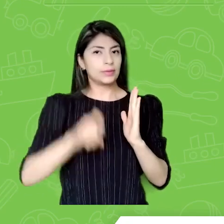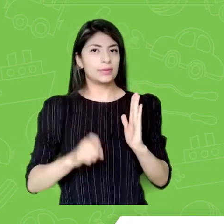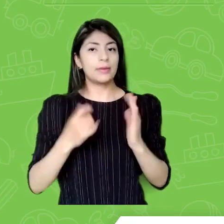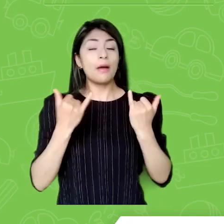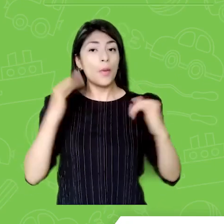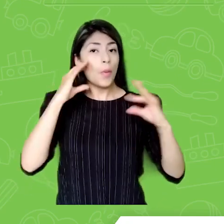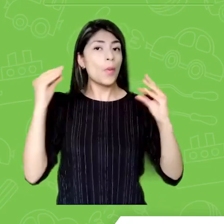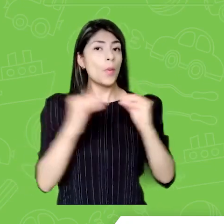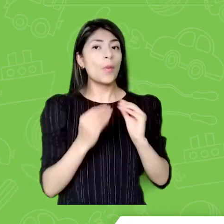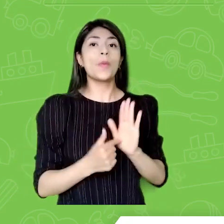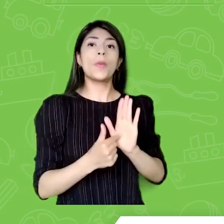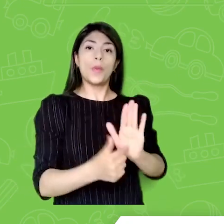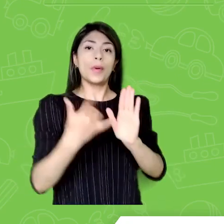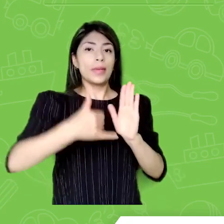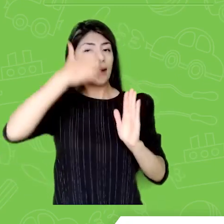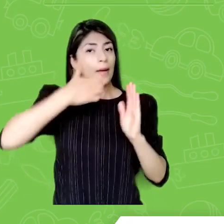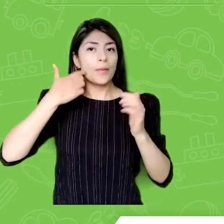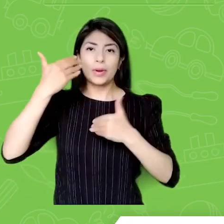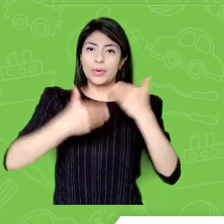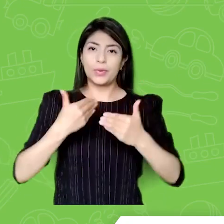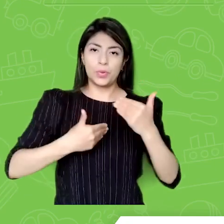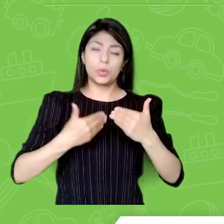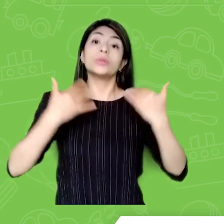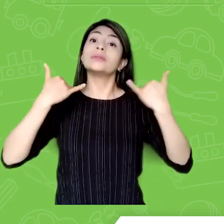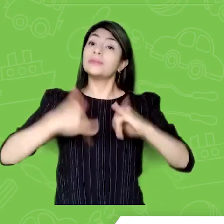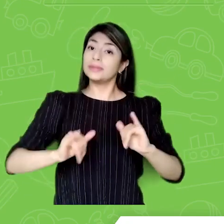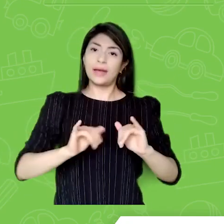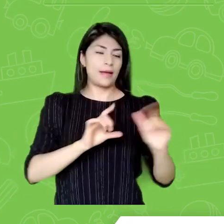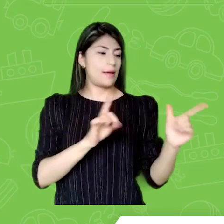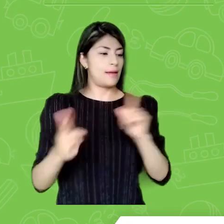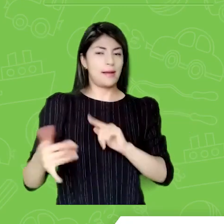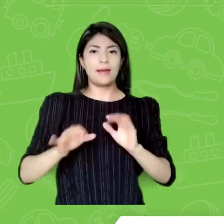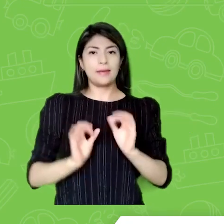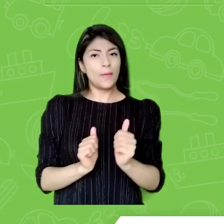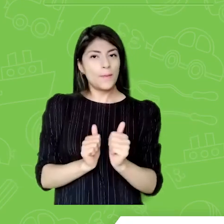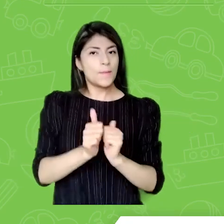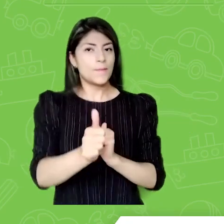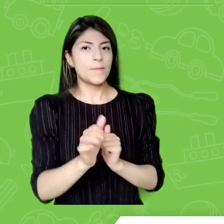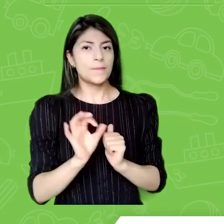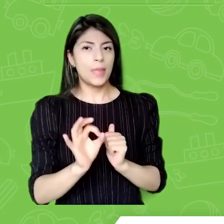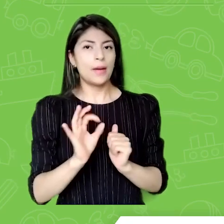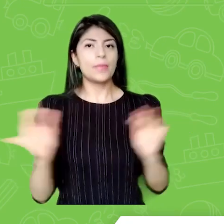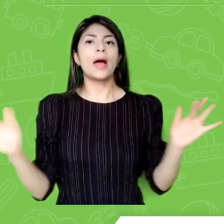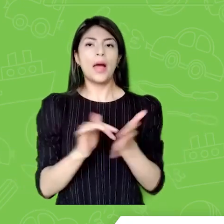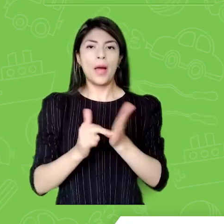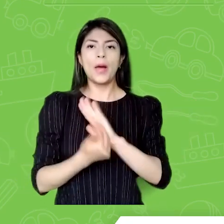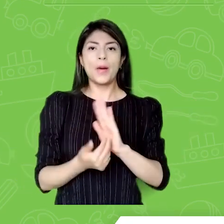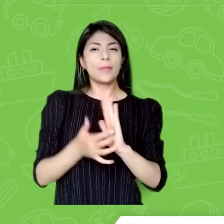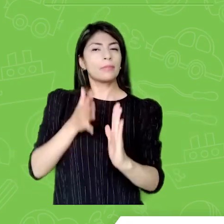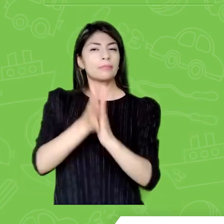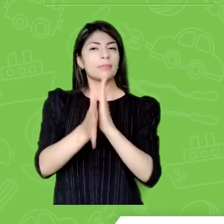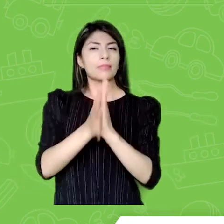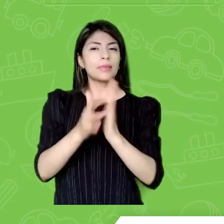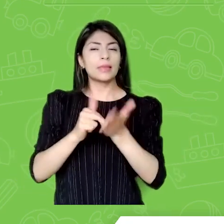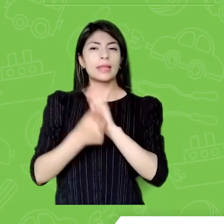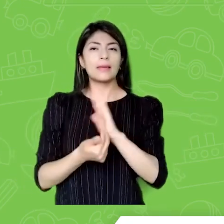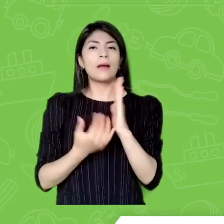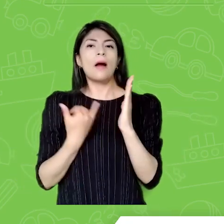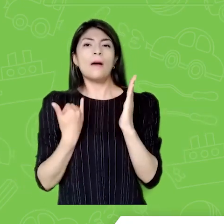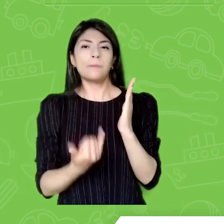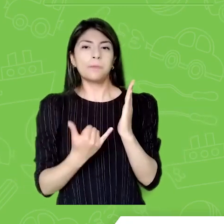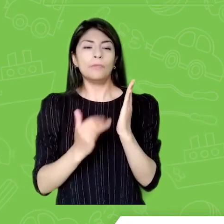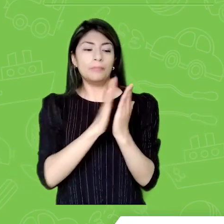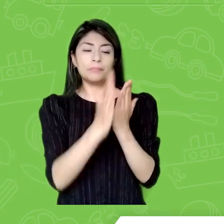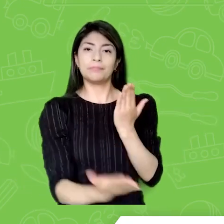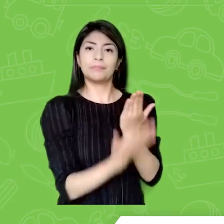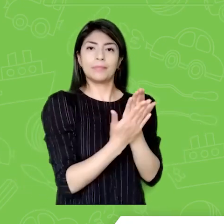en el artículo 16 del presente acuerdo que hayan superado la prueba eliminatoria, según las especificaciones técnicas